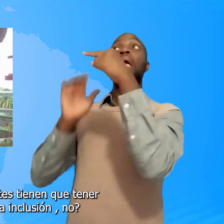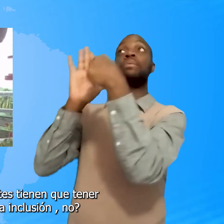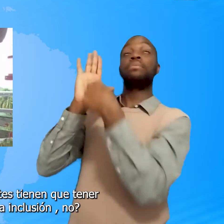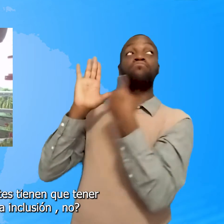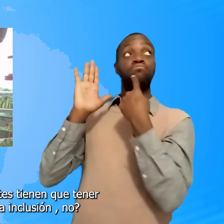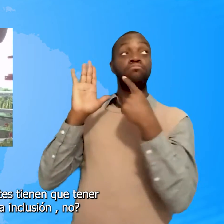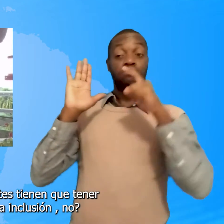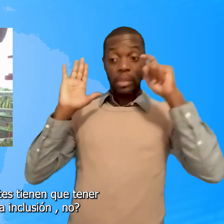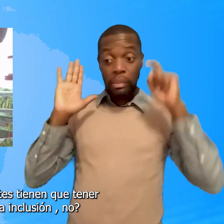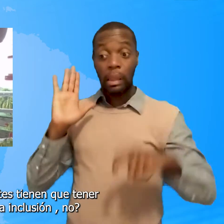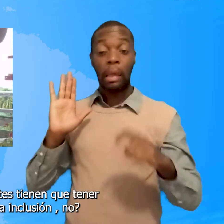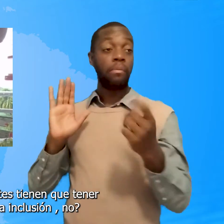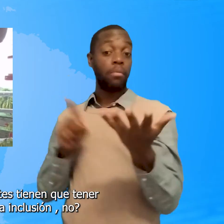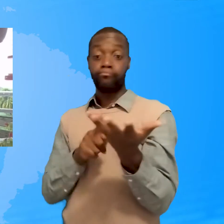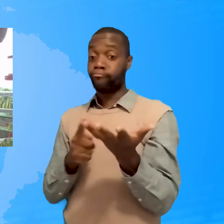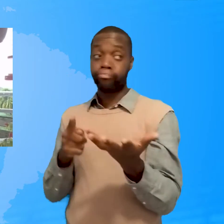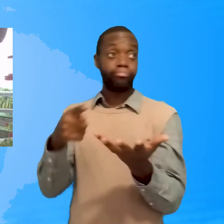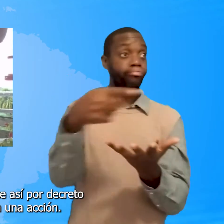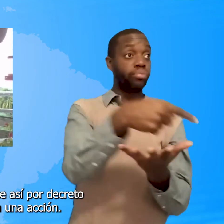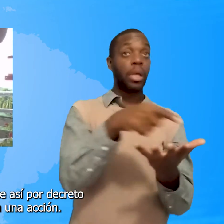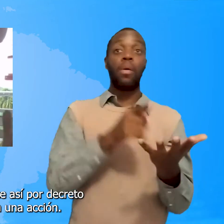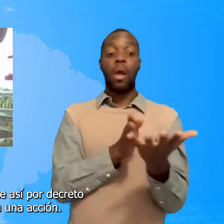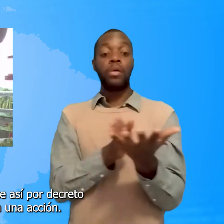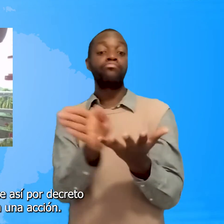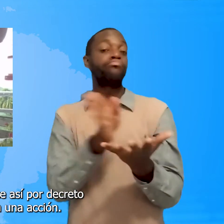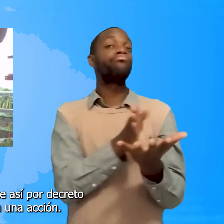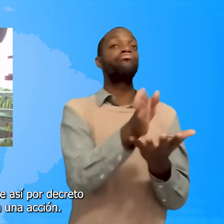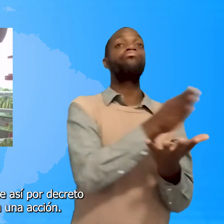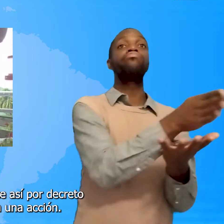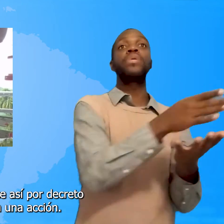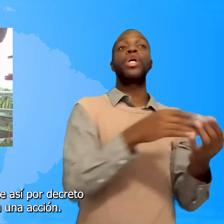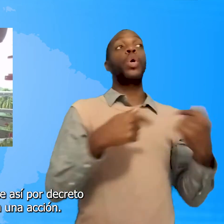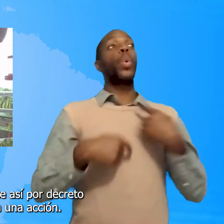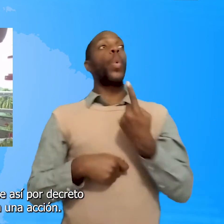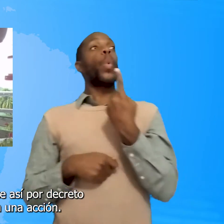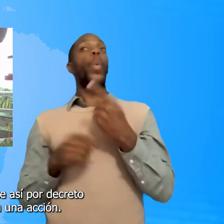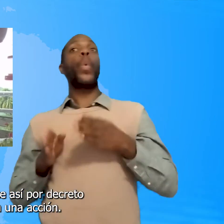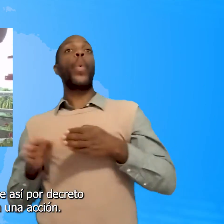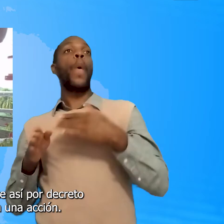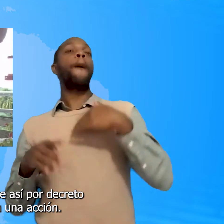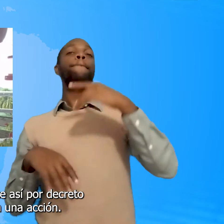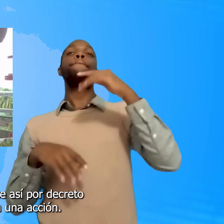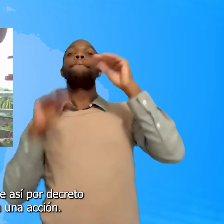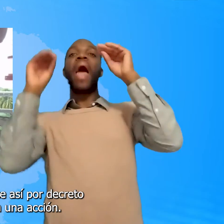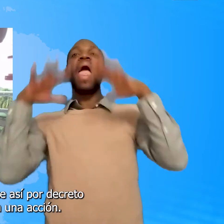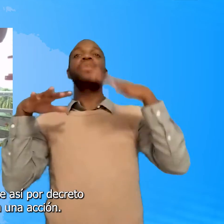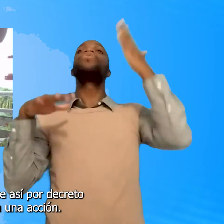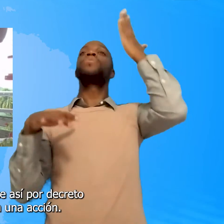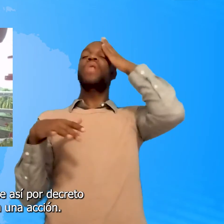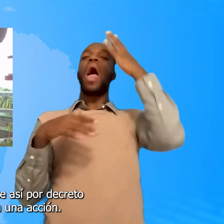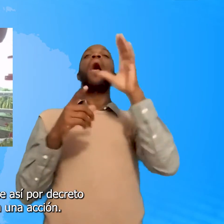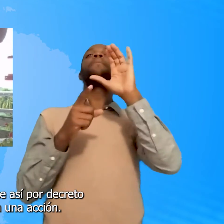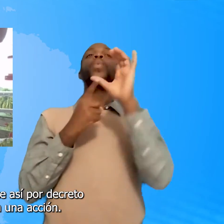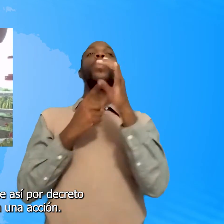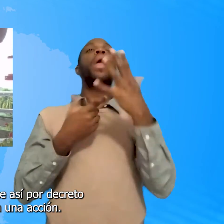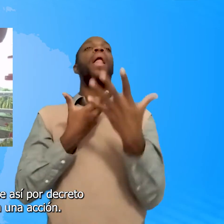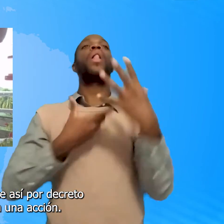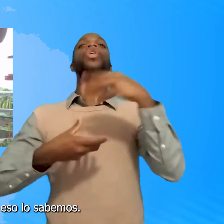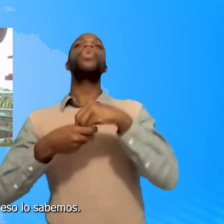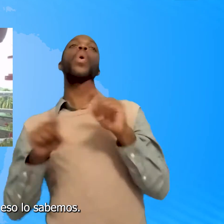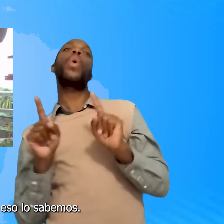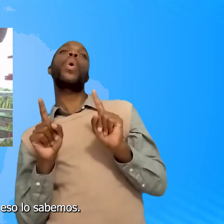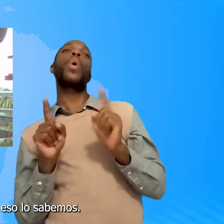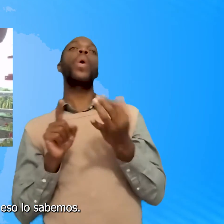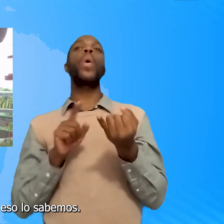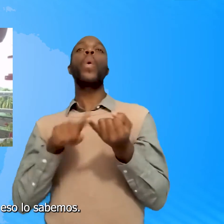la habilidad de la inclusión, ¿no? Esto no se traduce así por decreto ni por ley en una